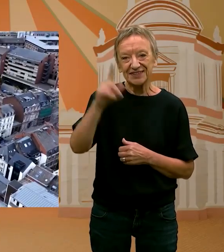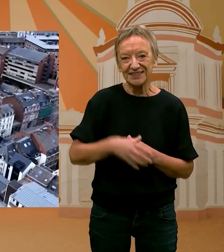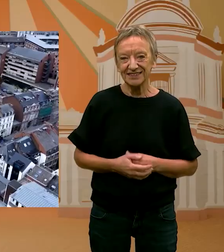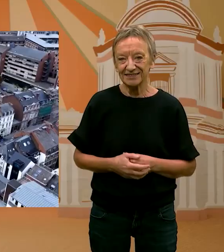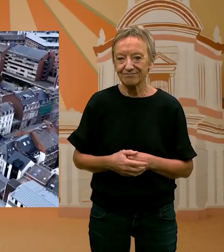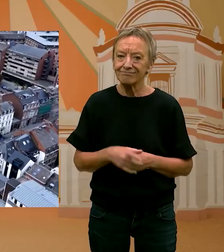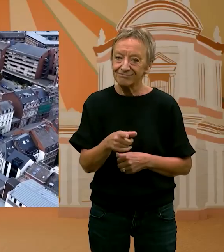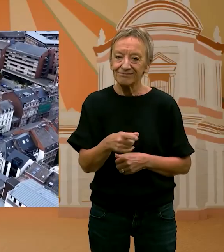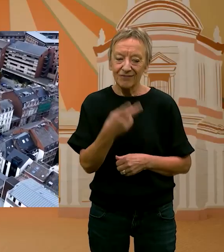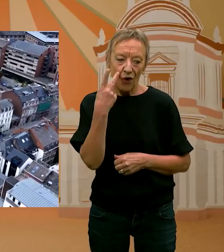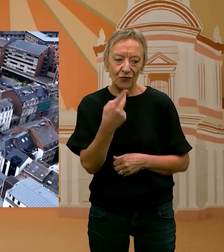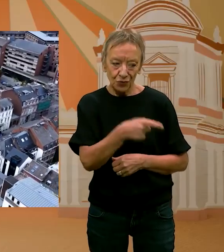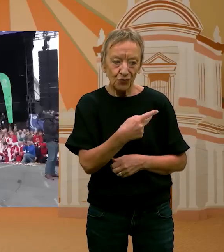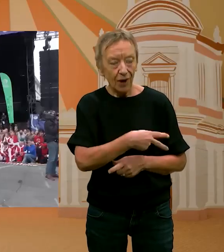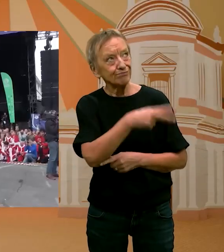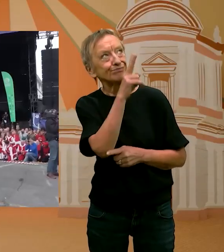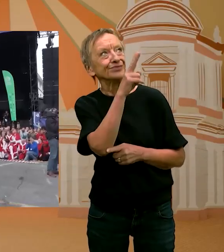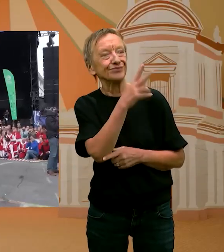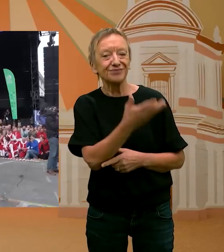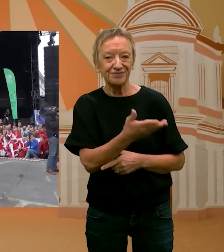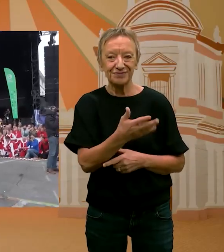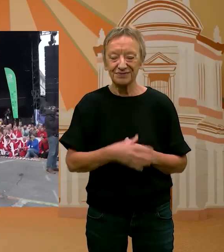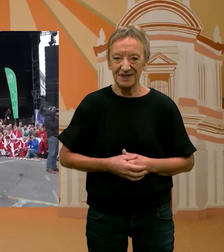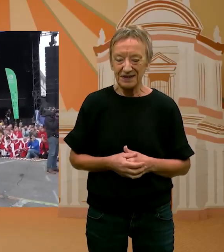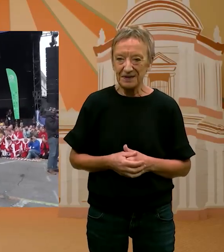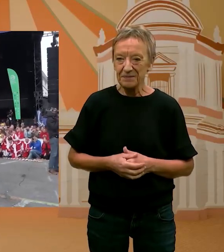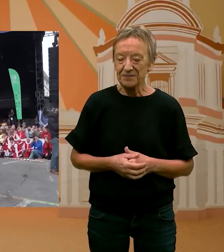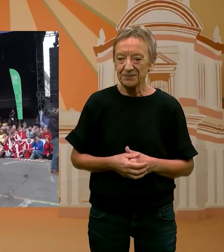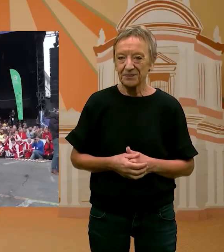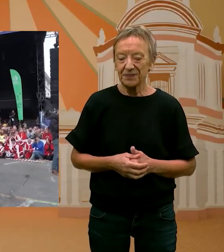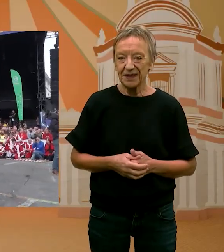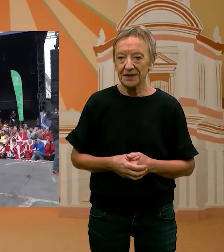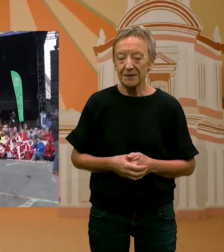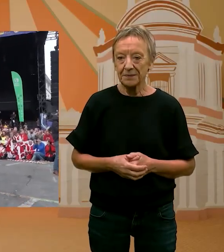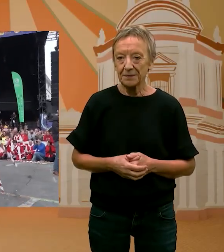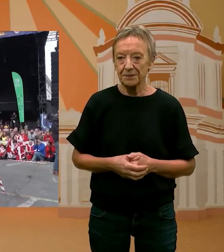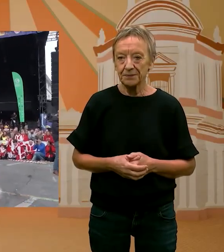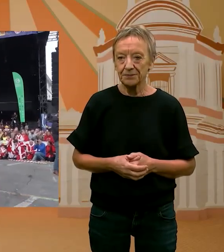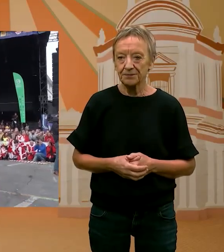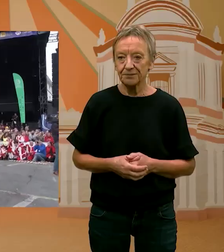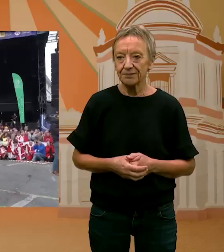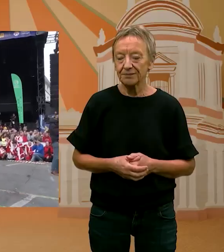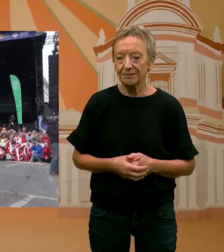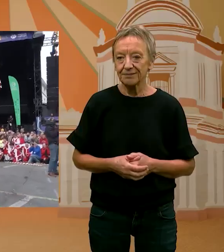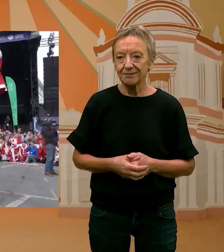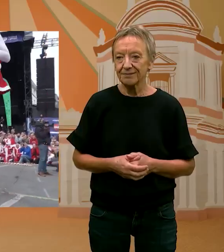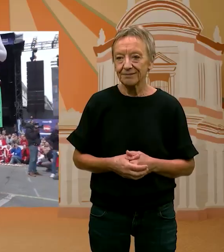haut, c'était dédié. Ça lui était dédié, celle-ci. Tout à fait. J'ai beaucoup d'émotions et je sais que d'où il est